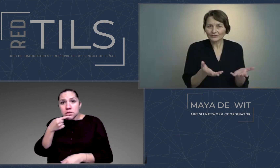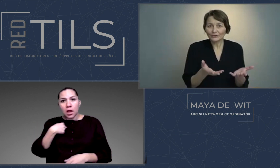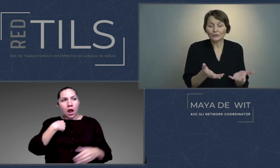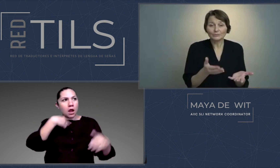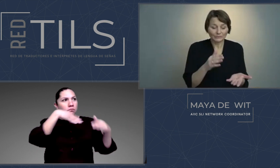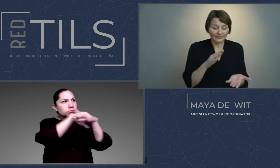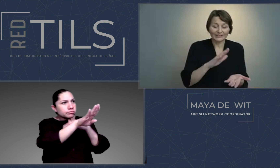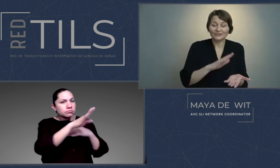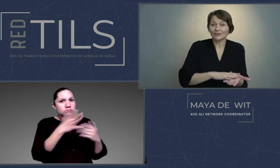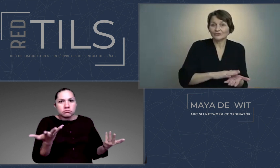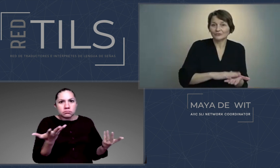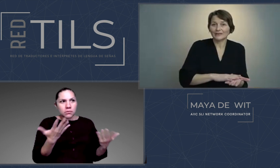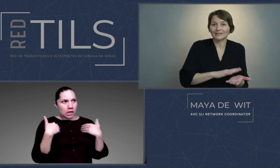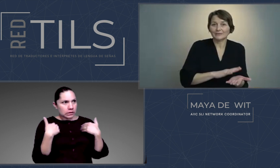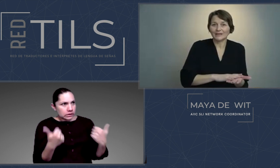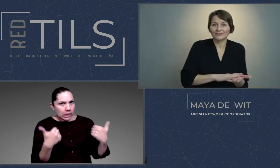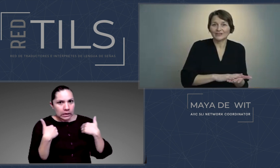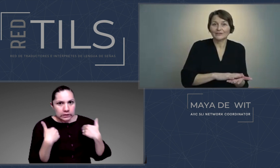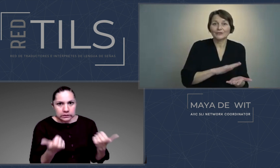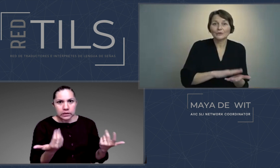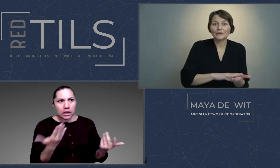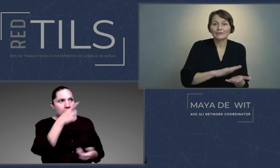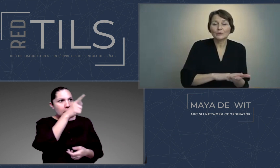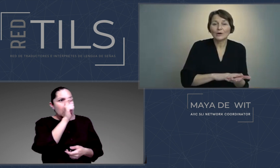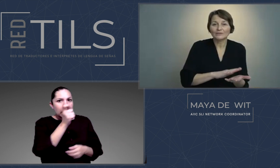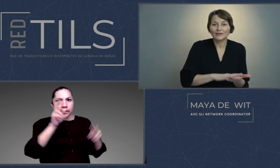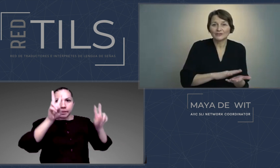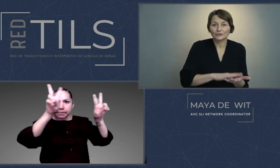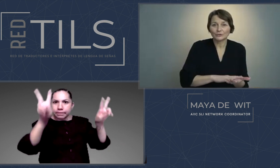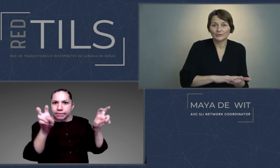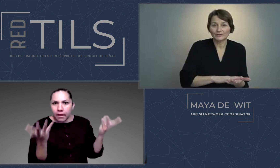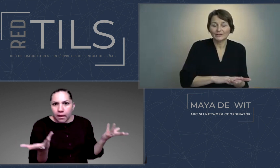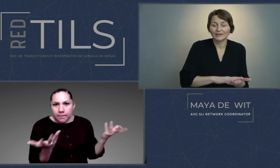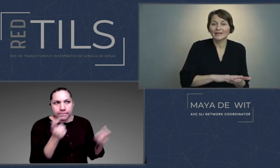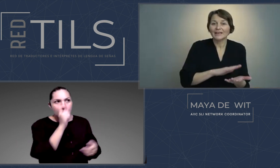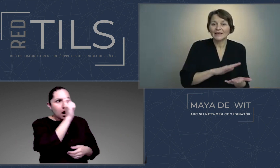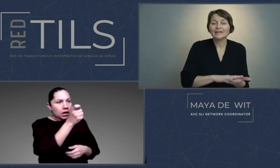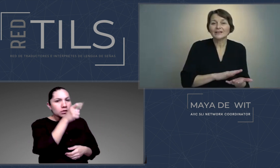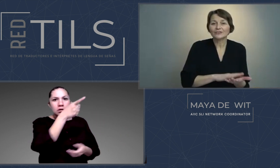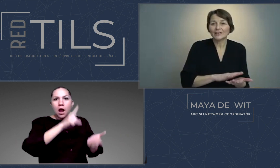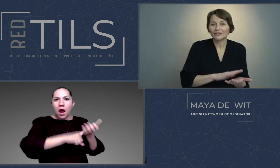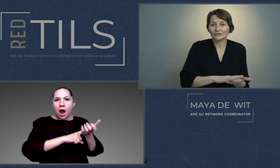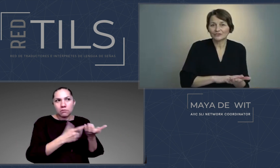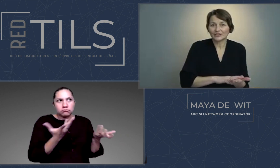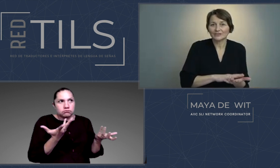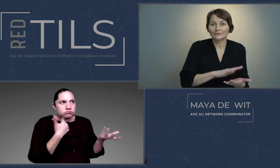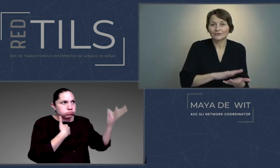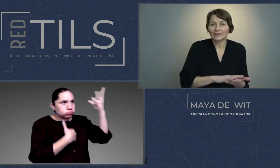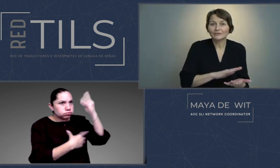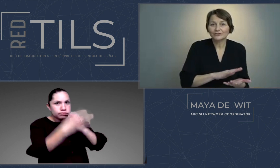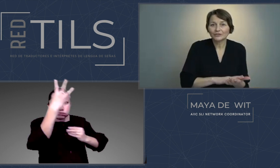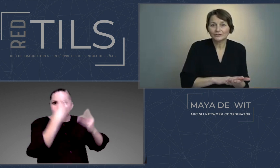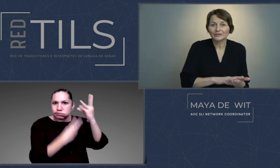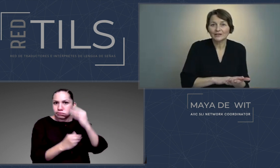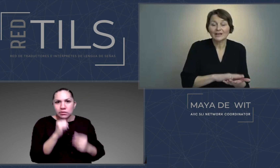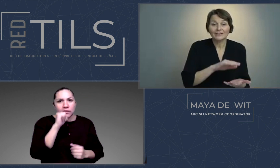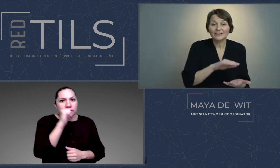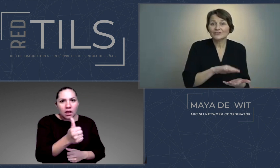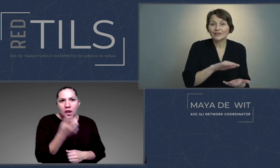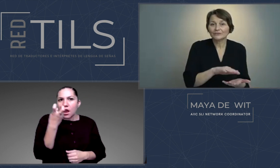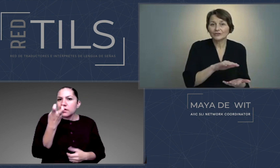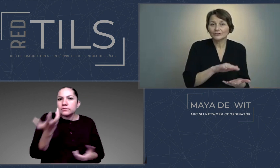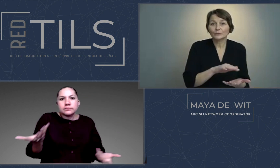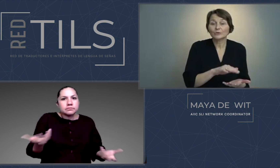conferencias, ni a todo el conocimiento real que se está impartiendo en el aula. Es decir, si no se tiene un intérprete